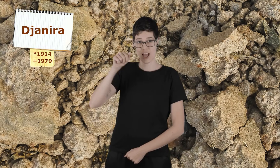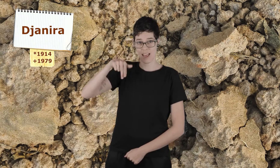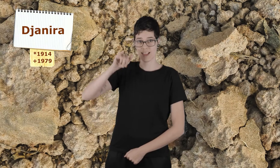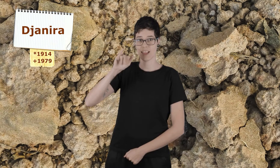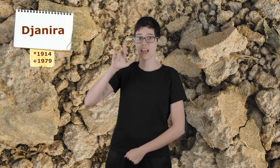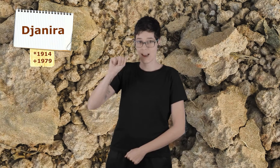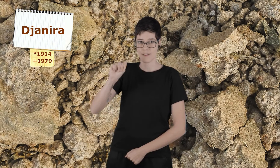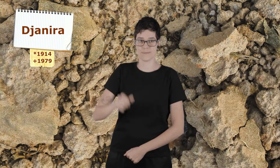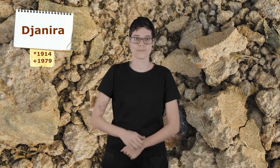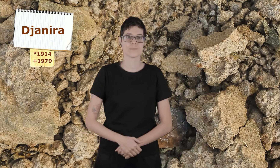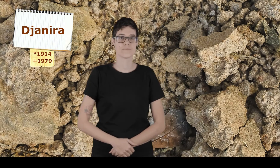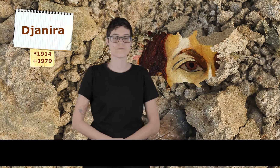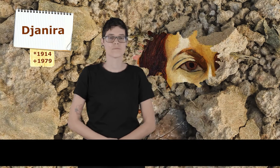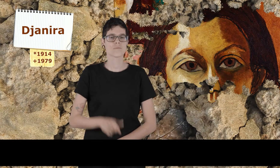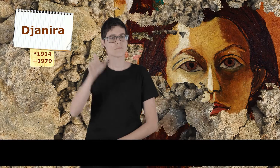Djanira